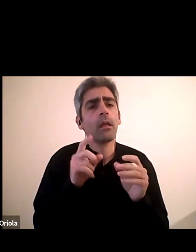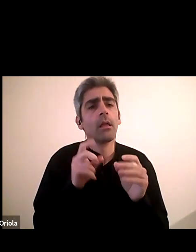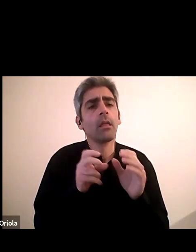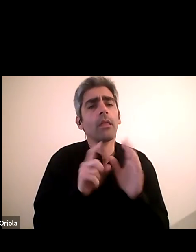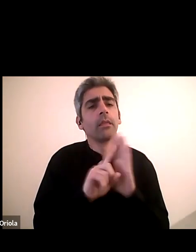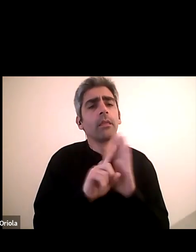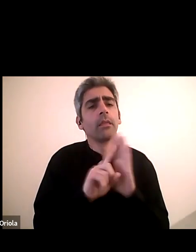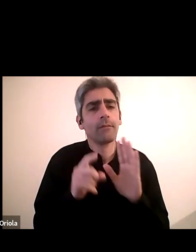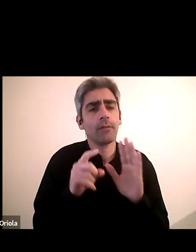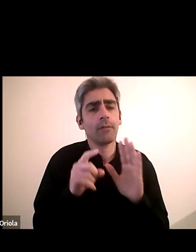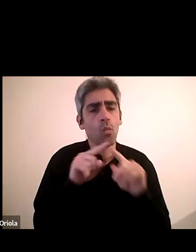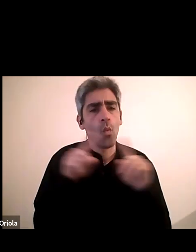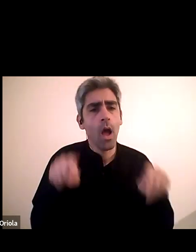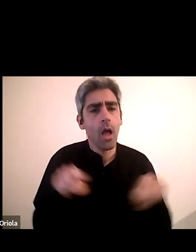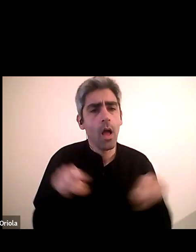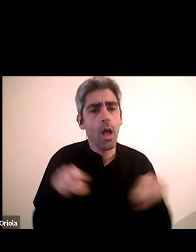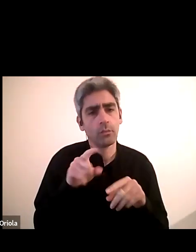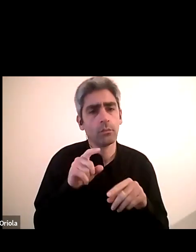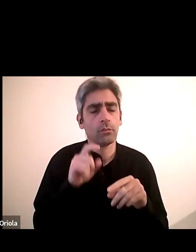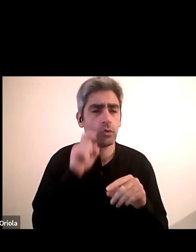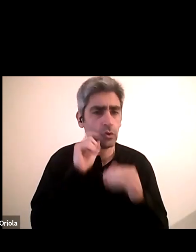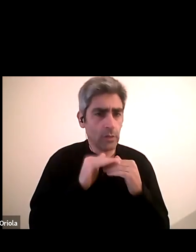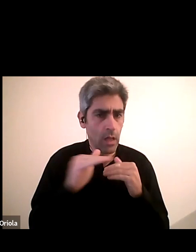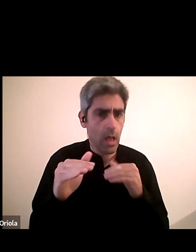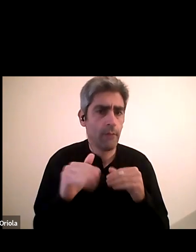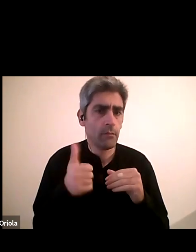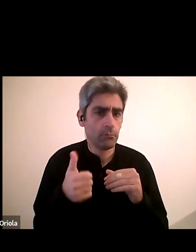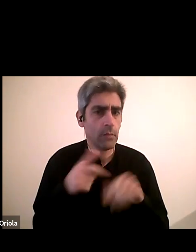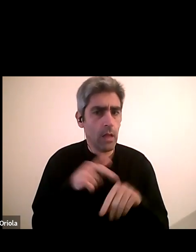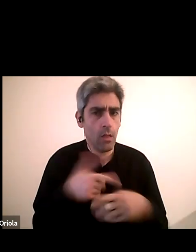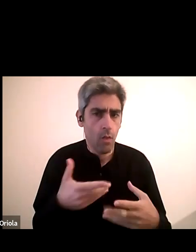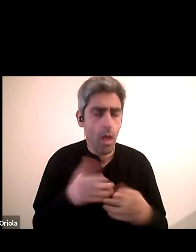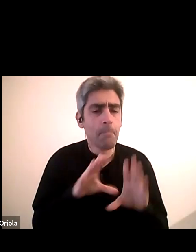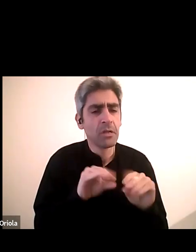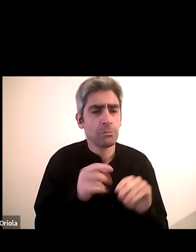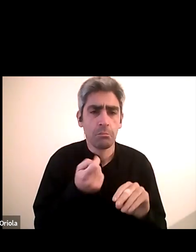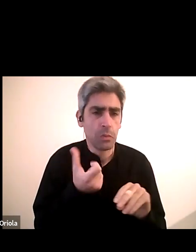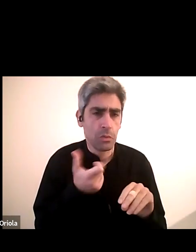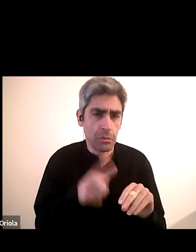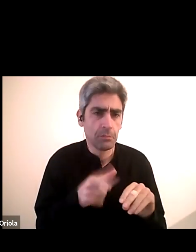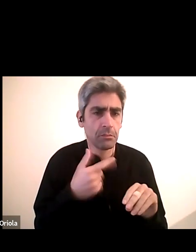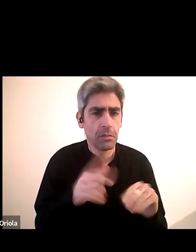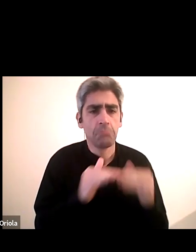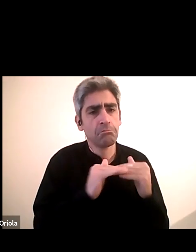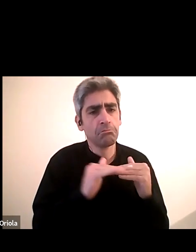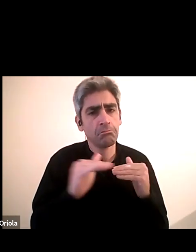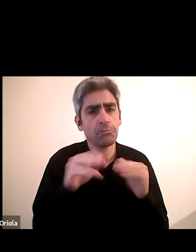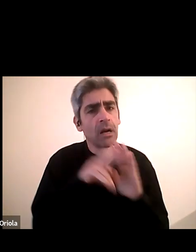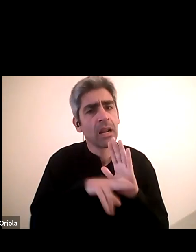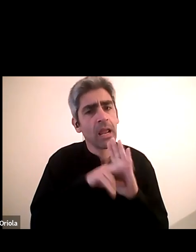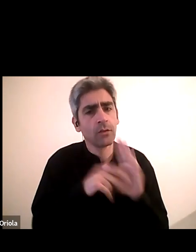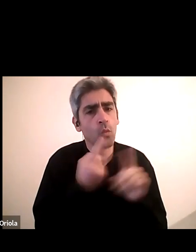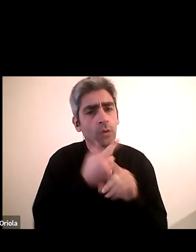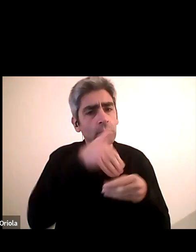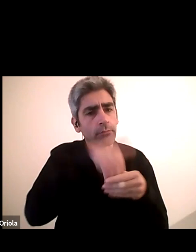diretiva estável, perene, na qual praticamente não se tem mexido, há uma constância normativa muito grande